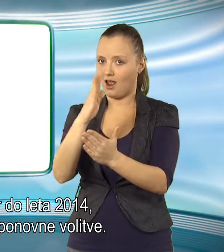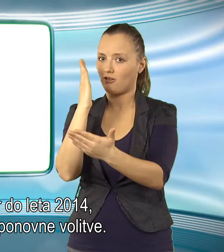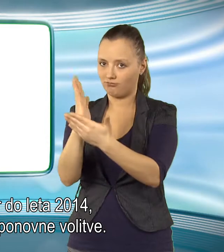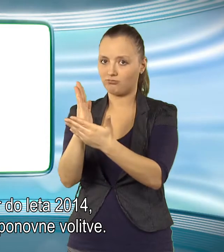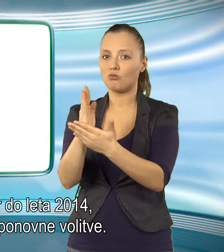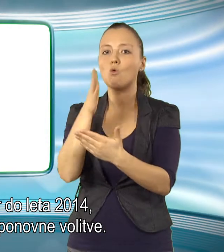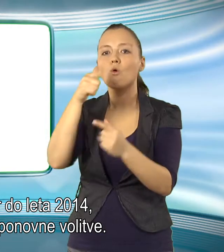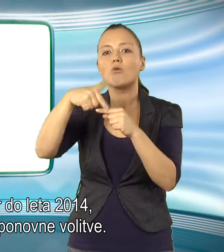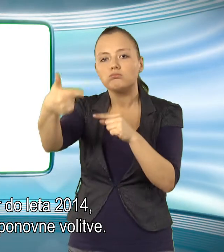volitve.